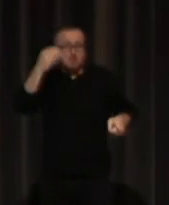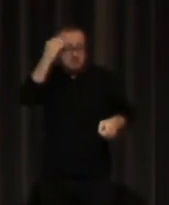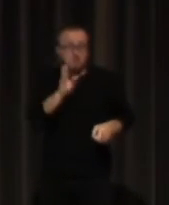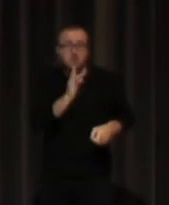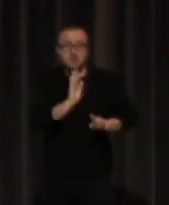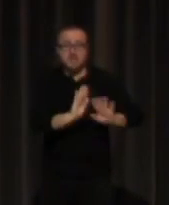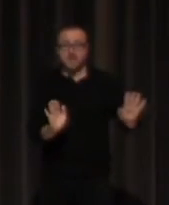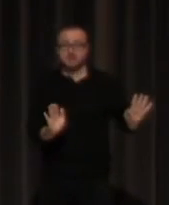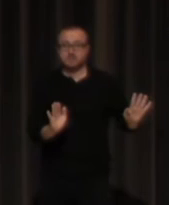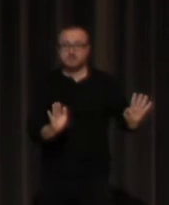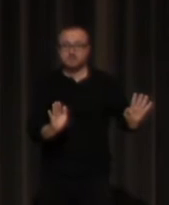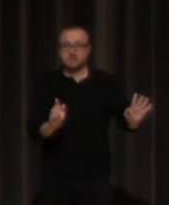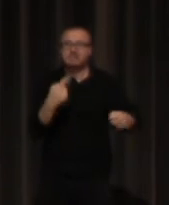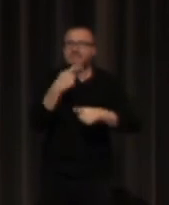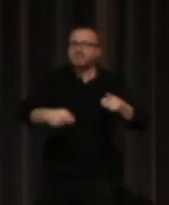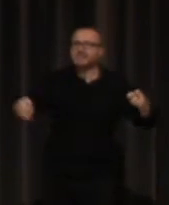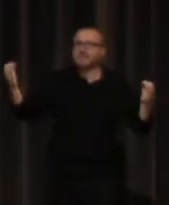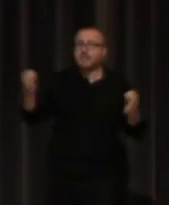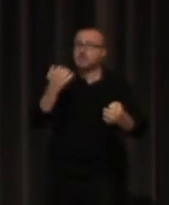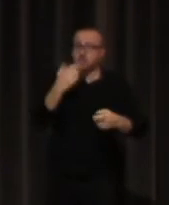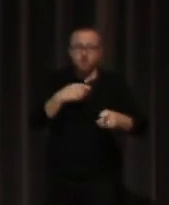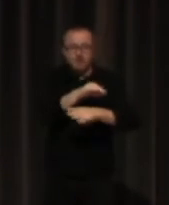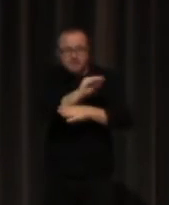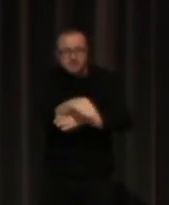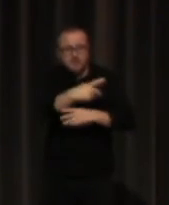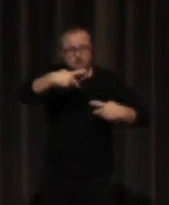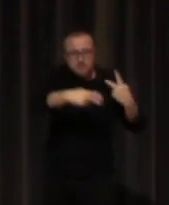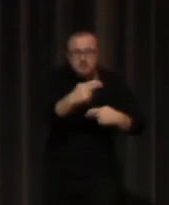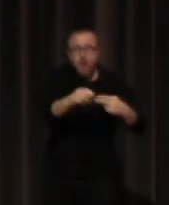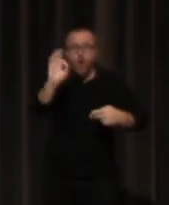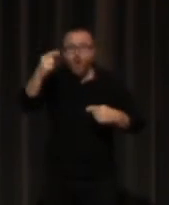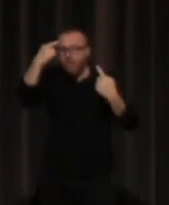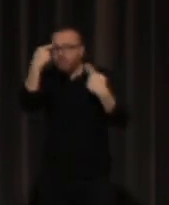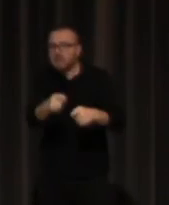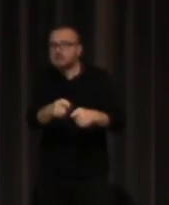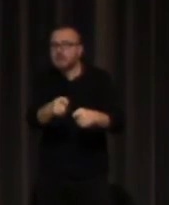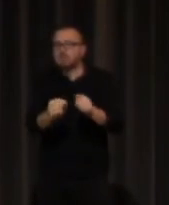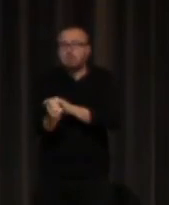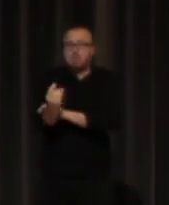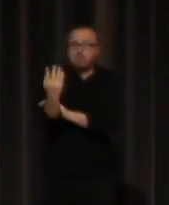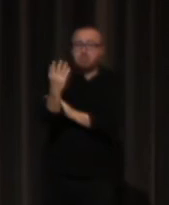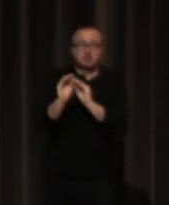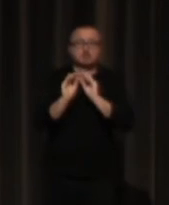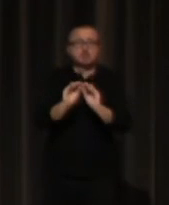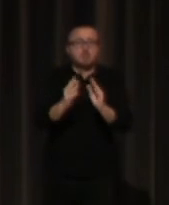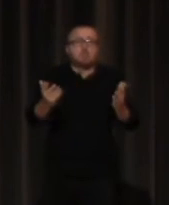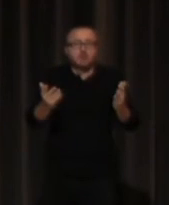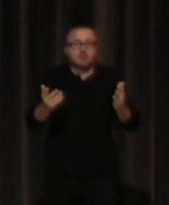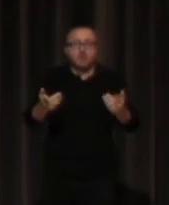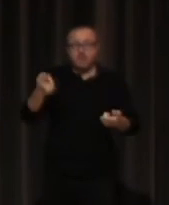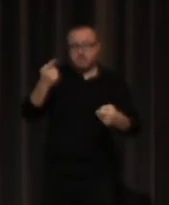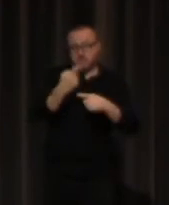quina diferència faria? Haver-les retallat o haver-les deixat créixer? Eren dues opcions